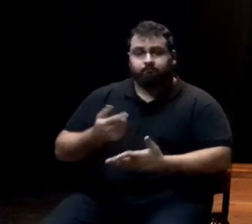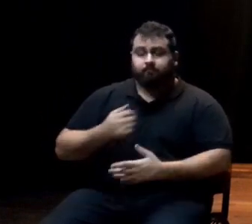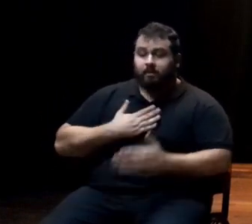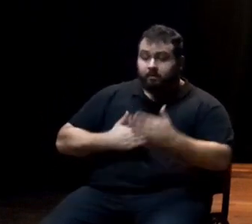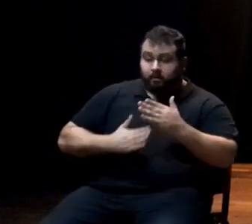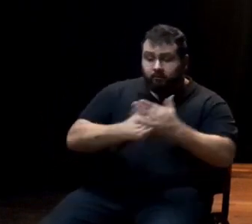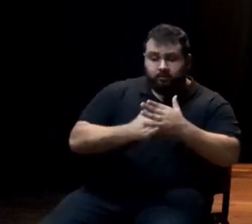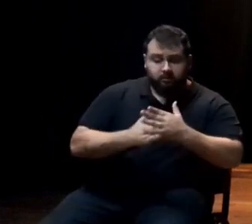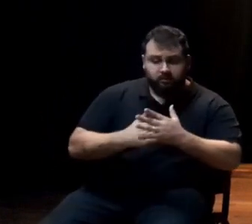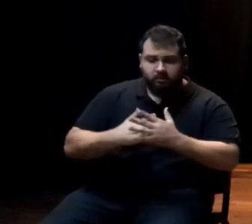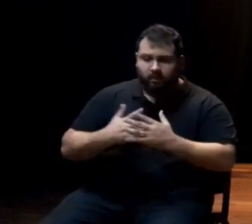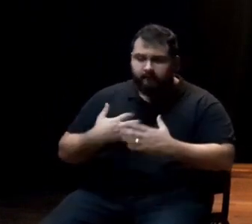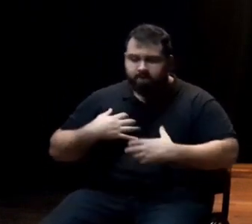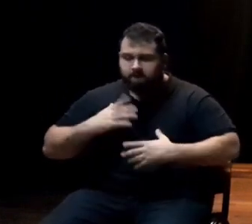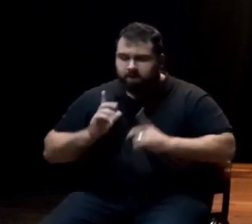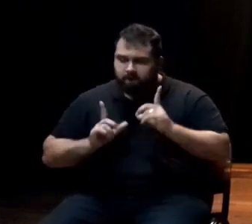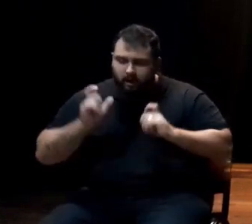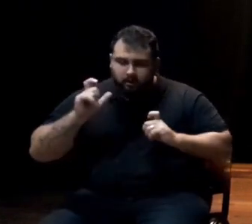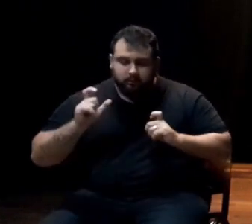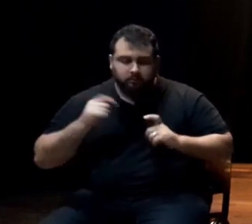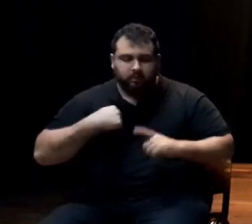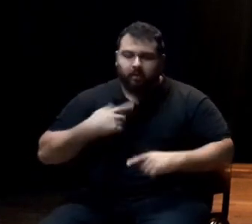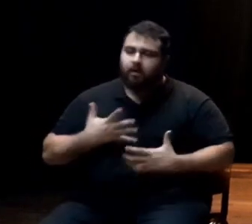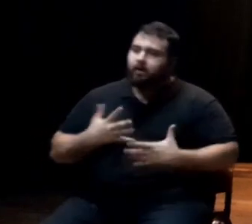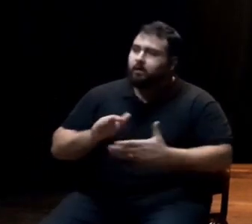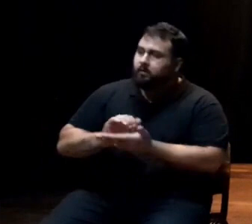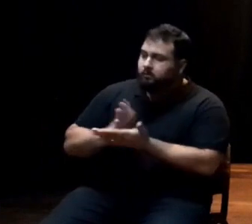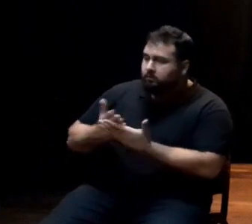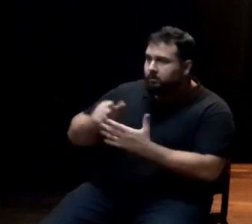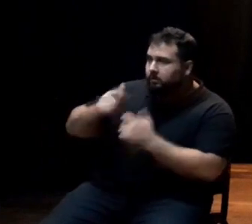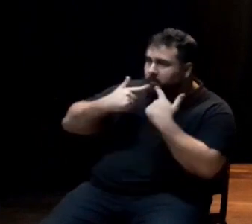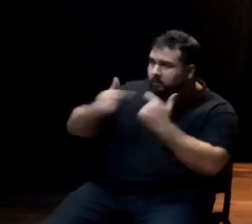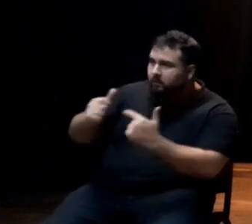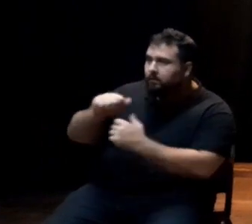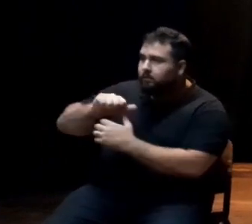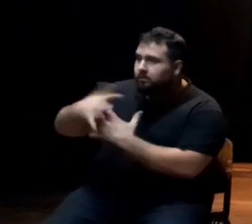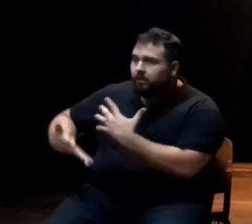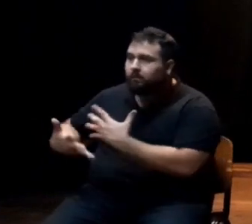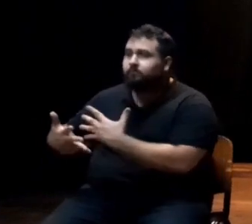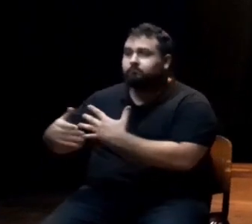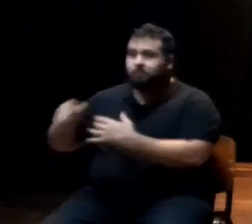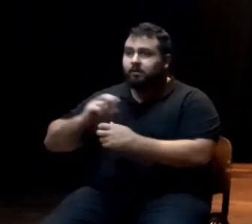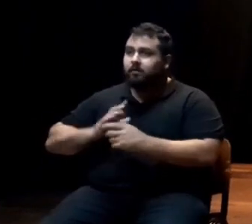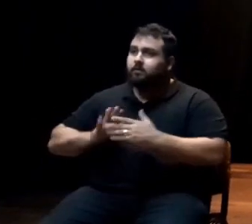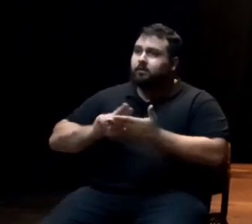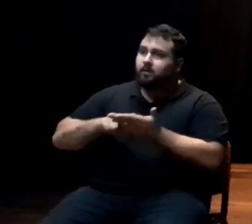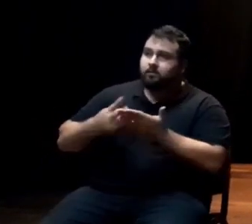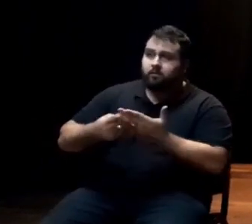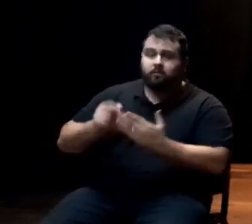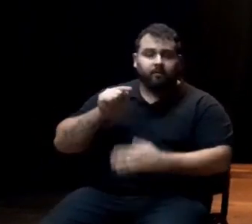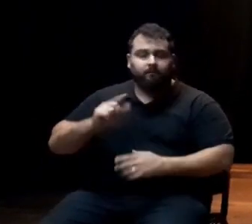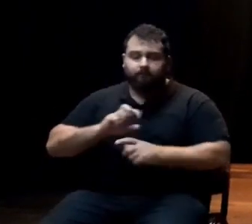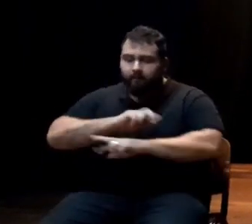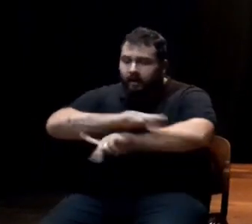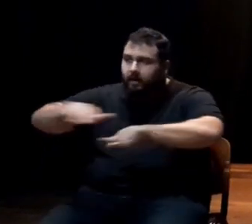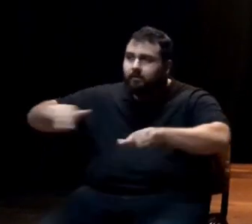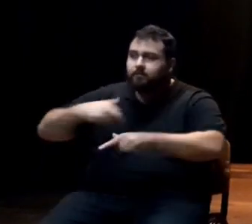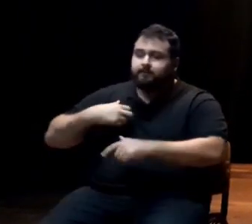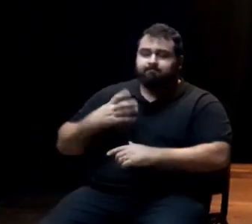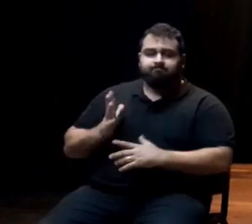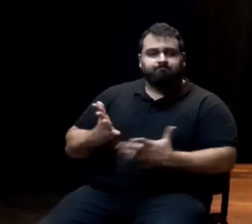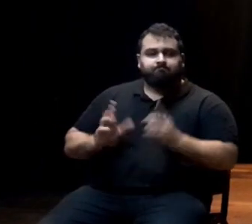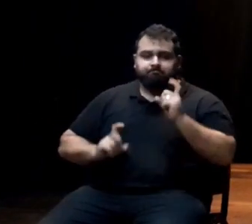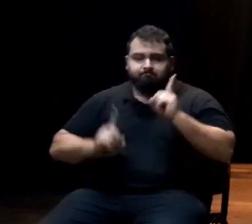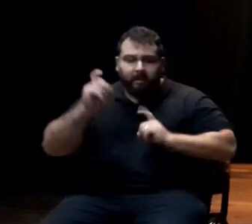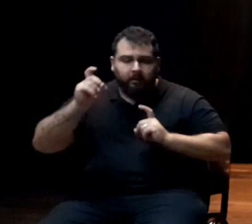o gesto e a língua de sinais e tudo. E aí ele se apropriou, na tradução dele, de vários gestos que nós fazíamos, para traduzir